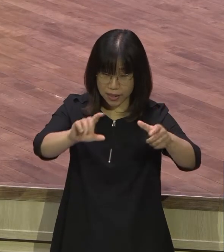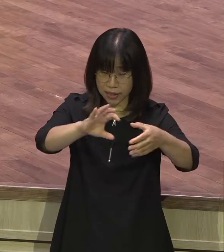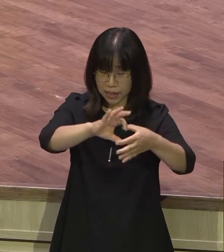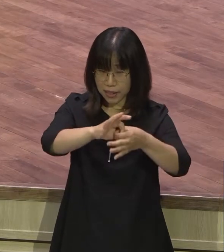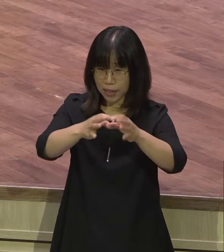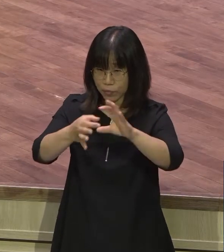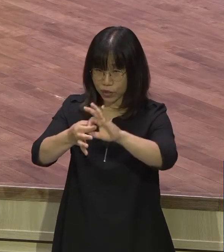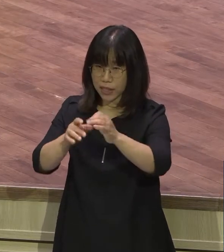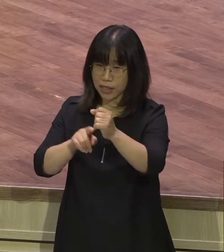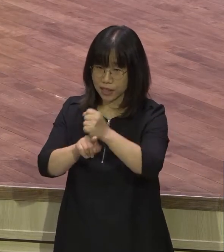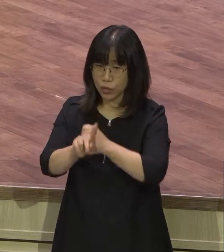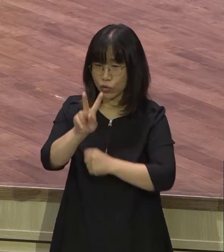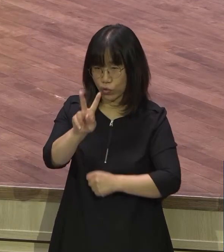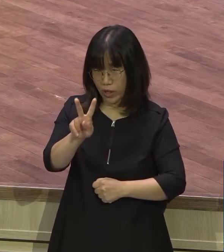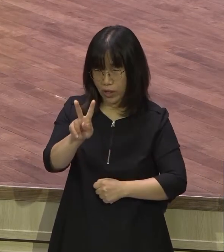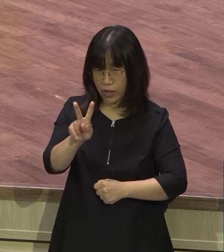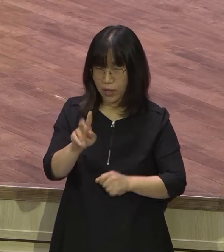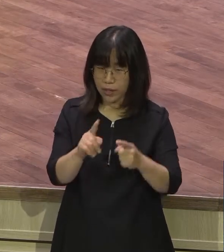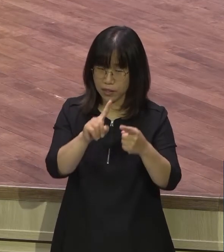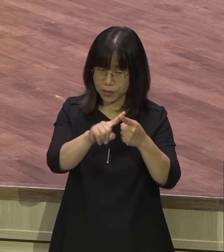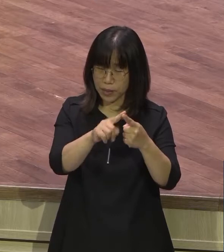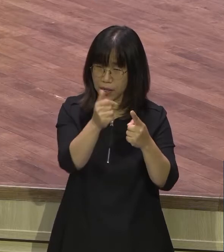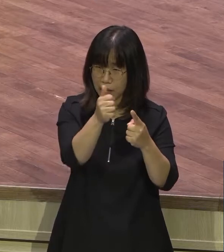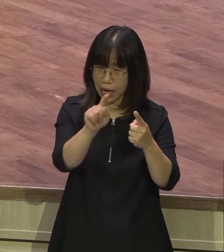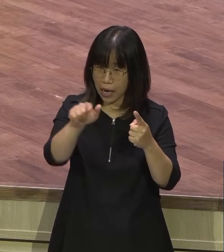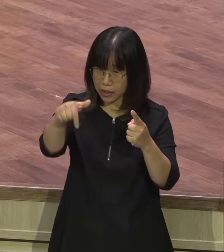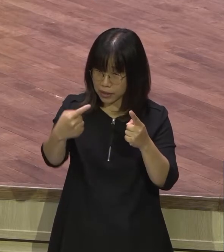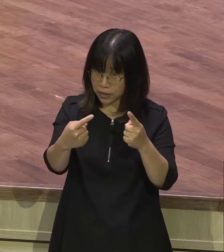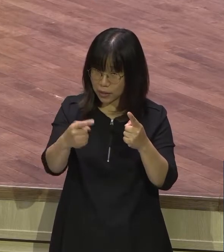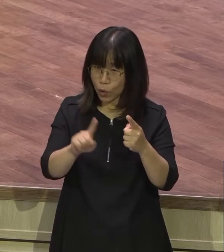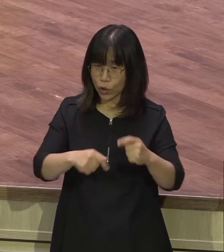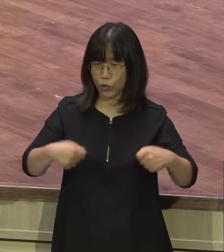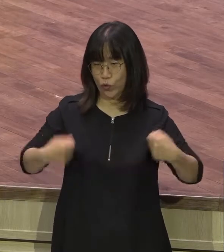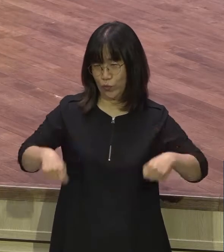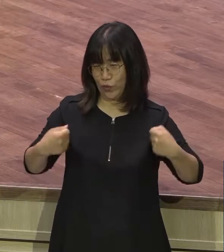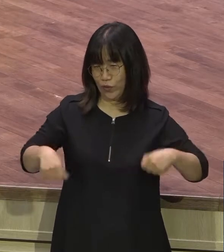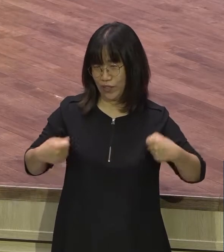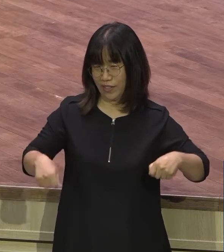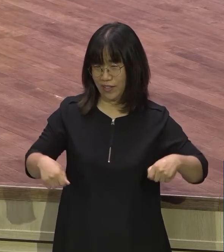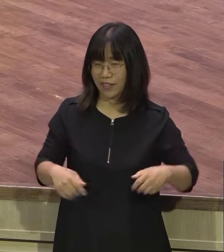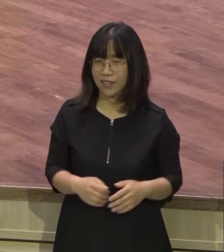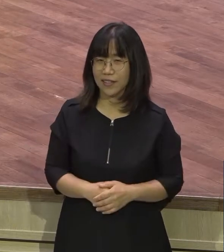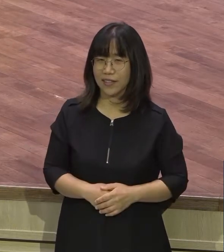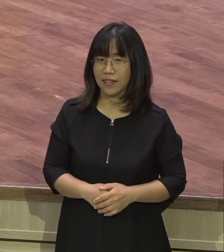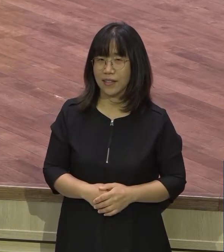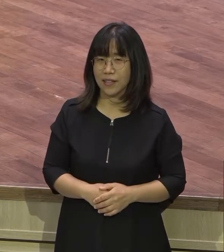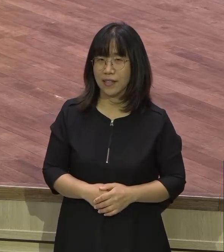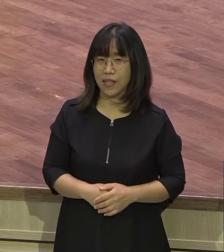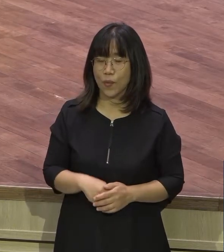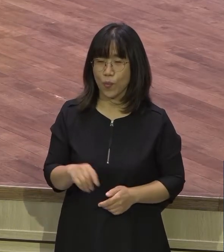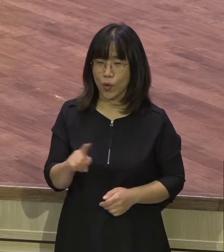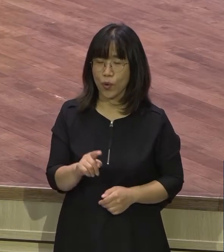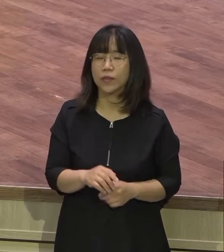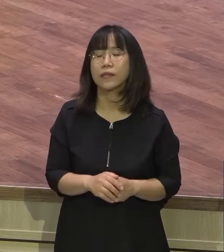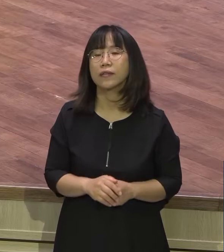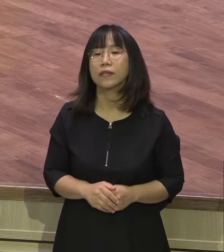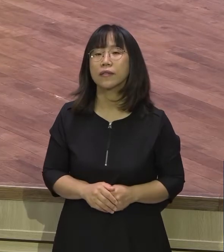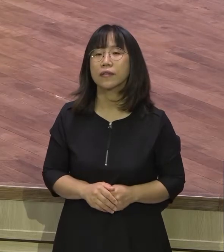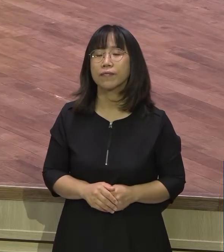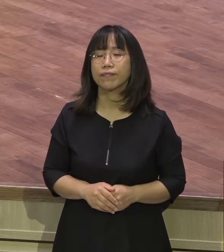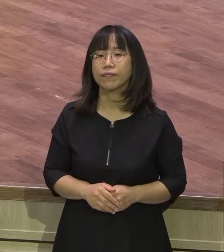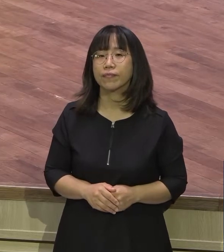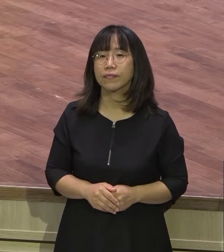가지 뜻이 있는데 첫째는 학으랍니다. 학어가 뭐냐? 춤춘다. 춤춘다. 순환한다. 그런 뜻입니다.